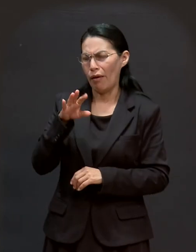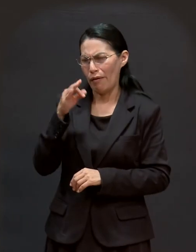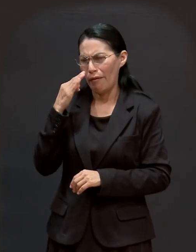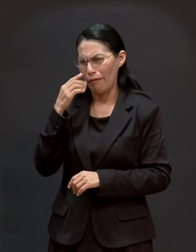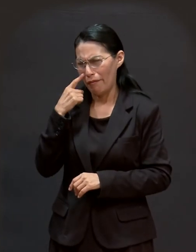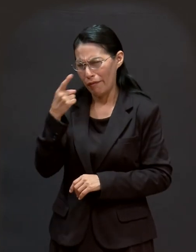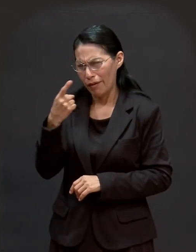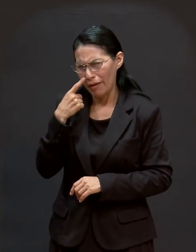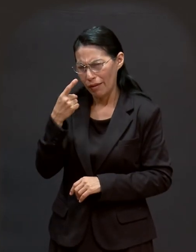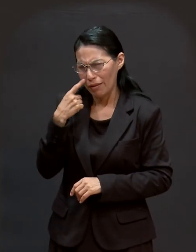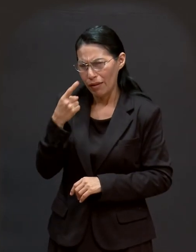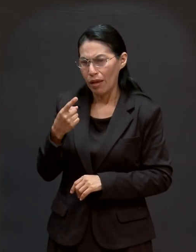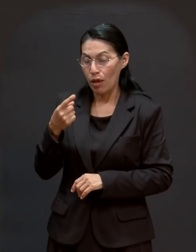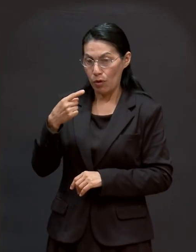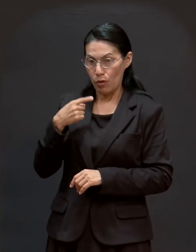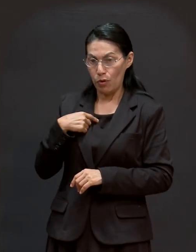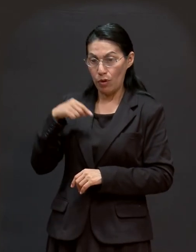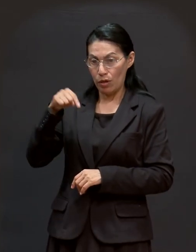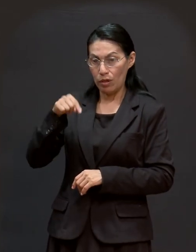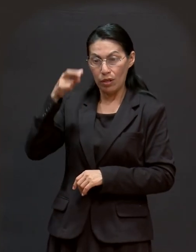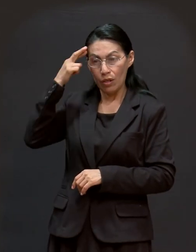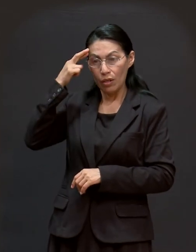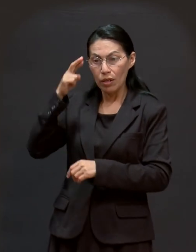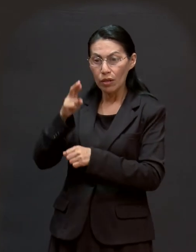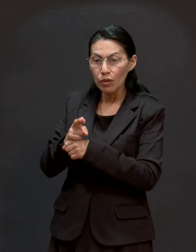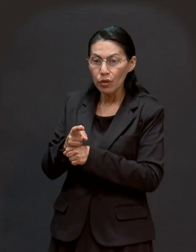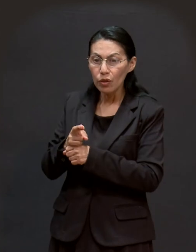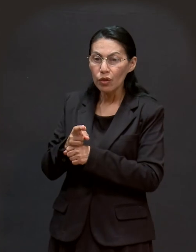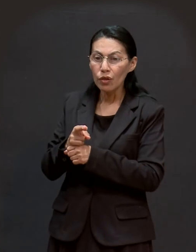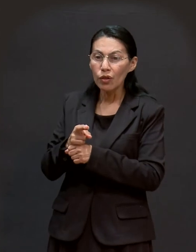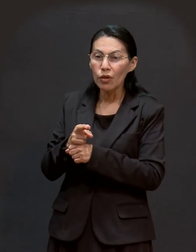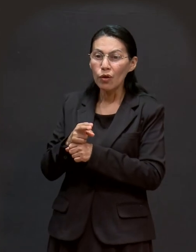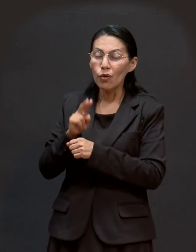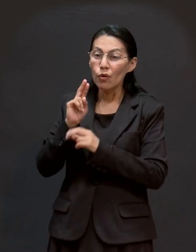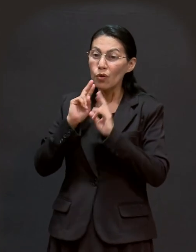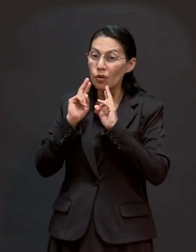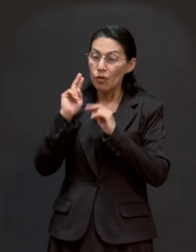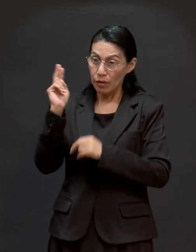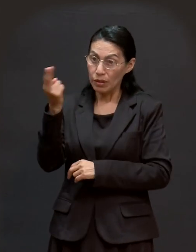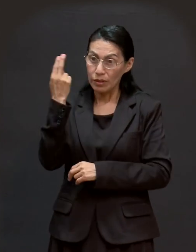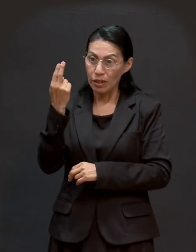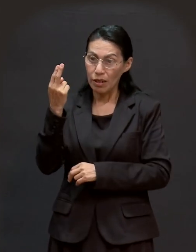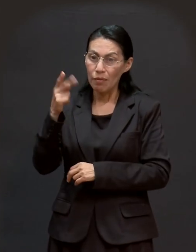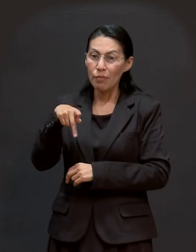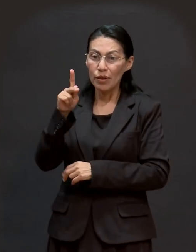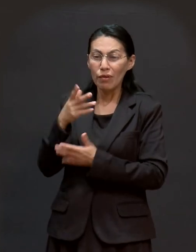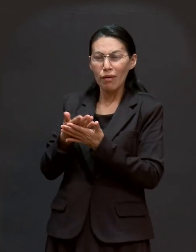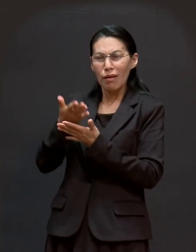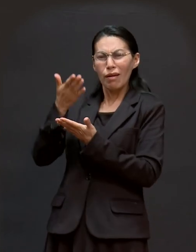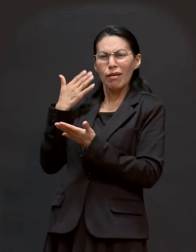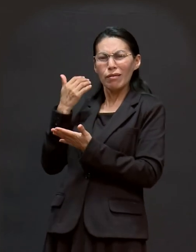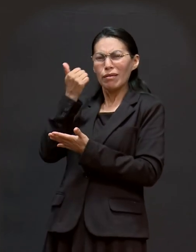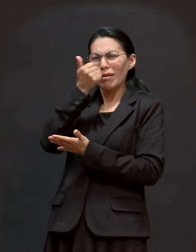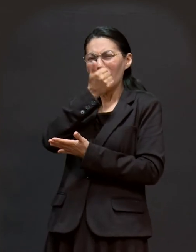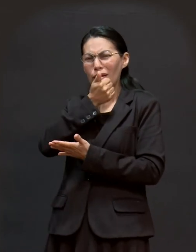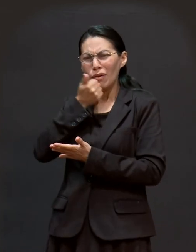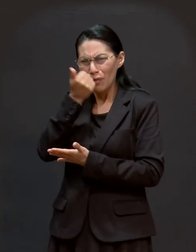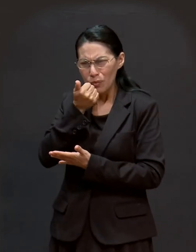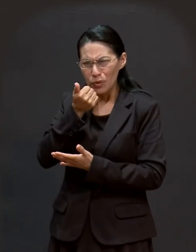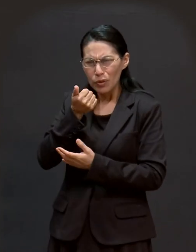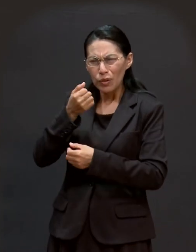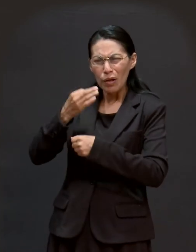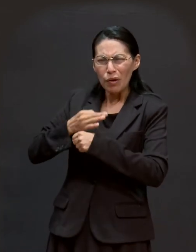fíjate te voy a decir una cosa dice yo estoy como rector de esta universidad dice pero fui alumno en nuestra universidades